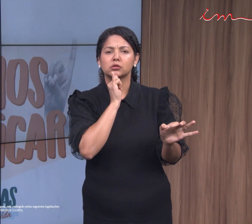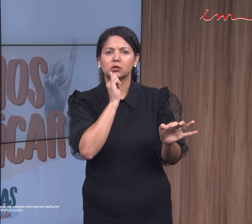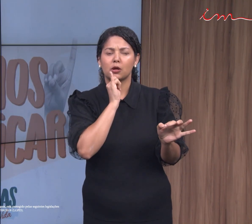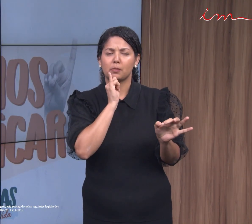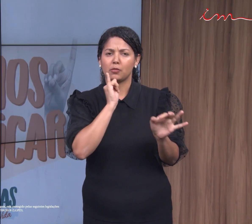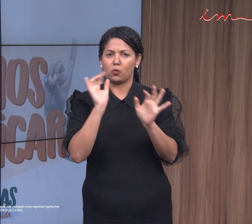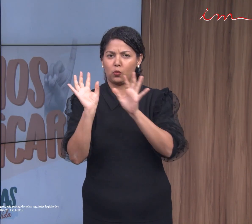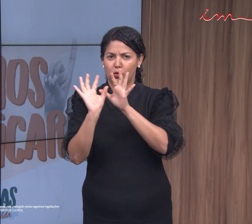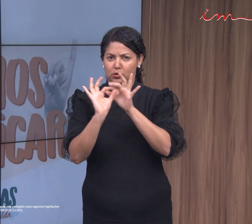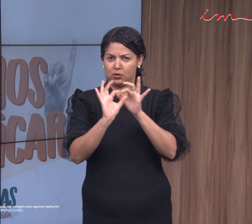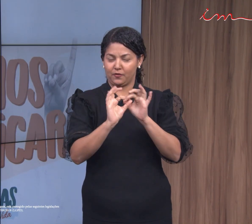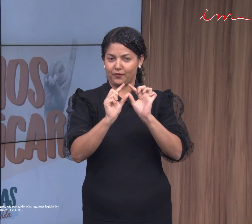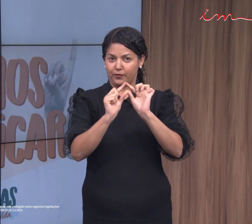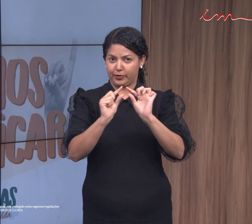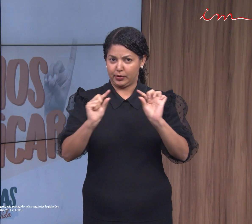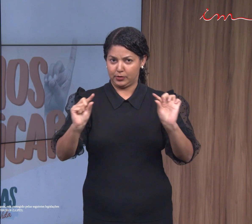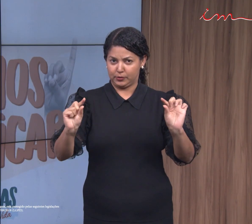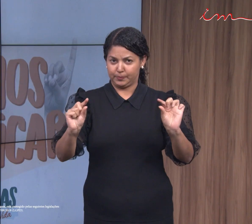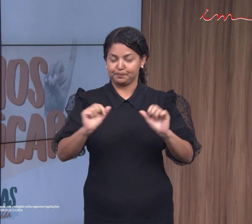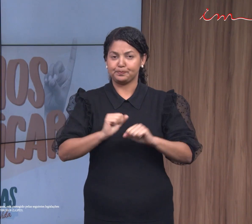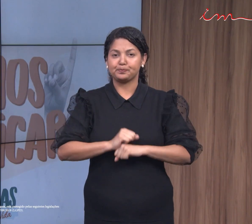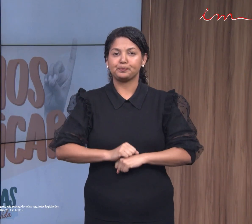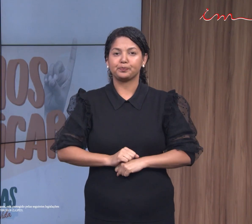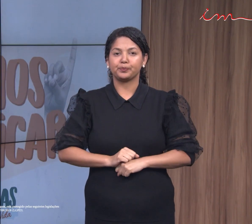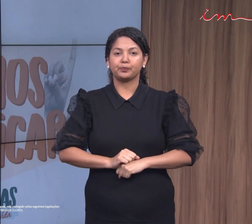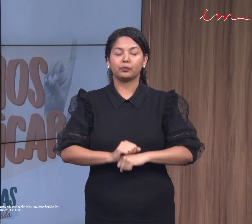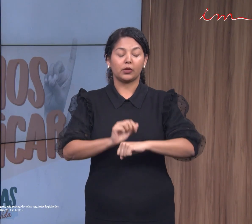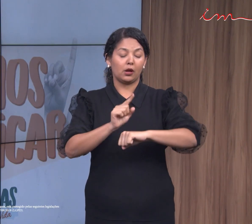Como se fosse o final, um contexto.